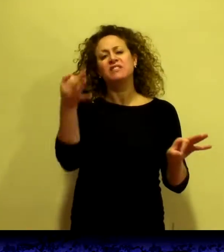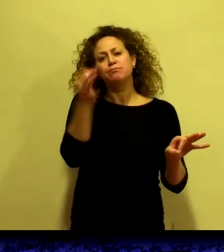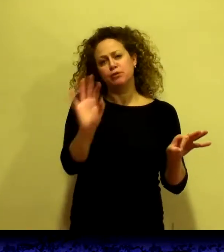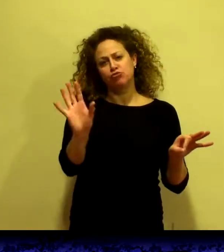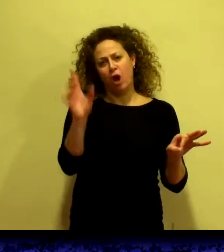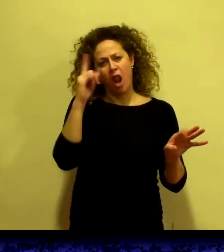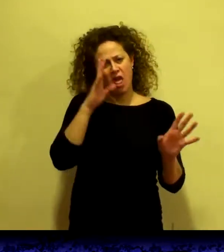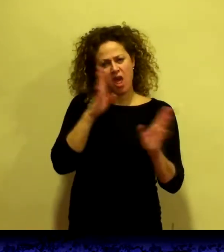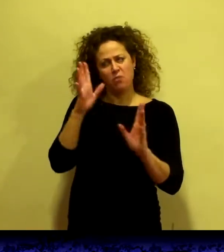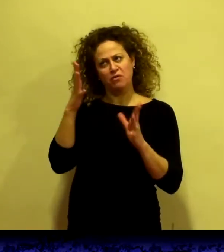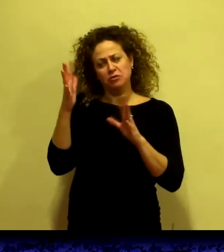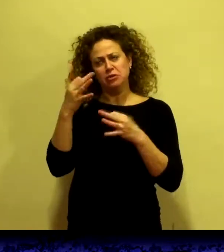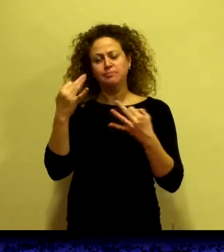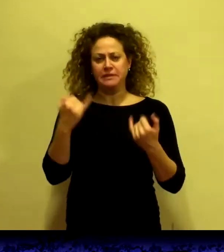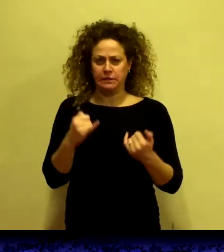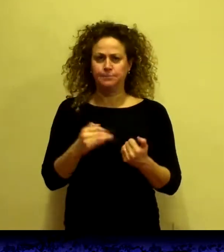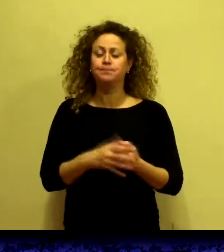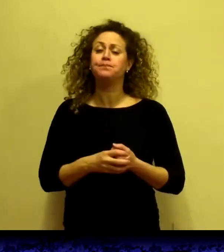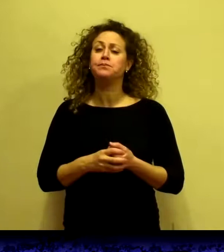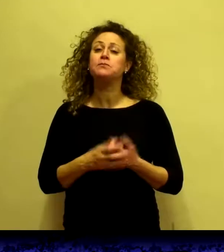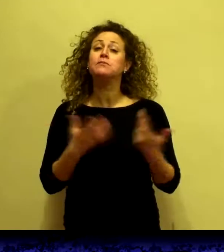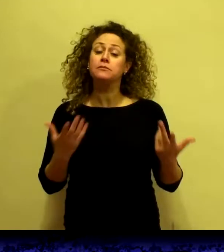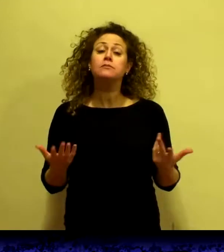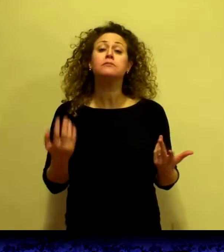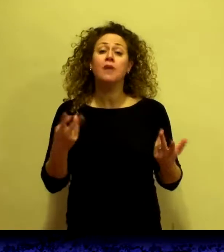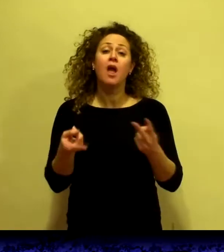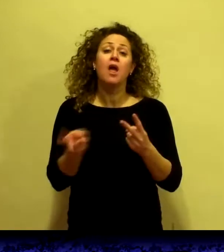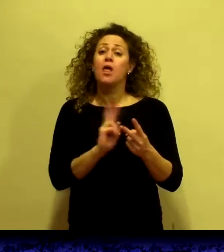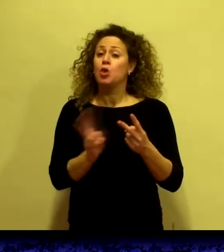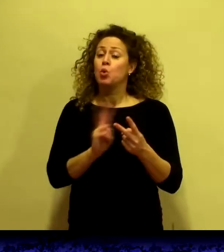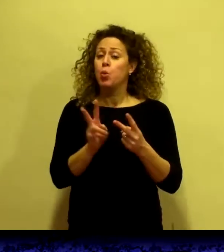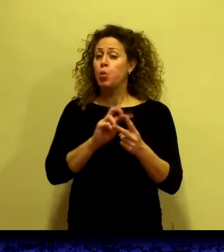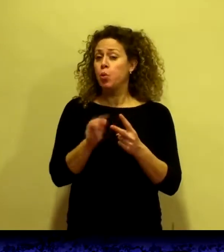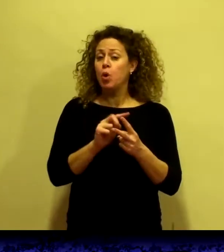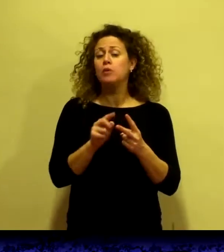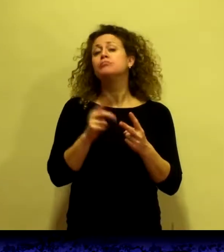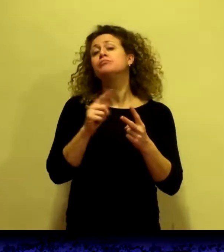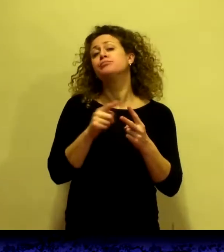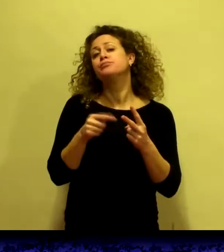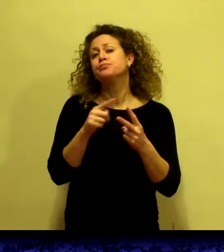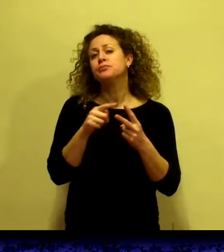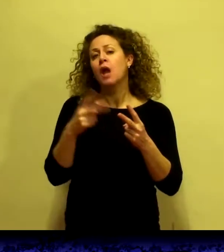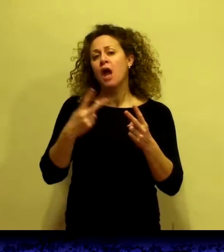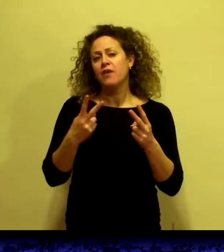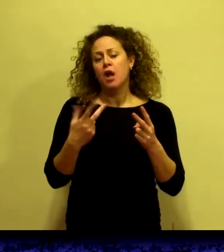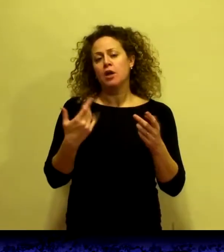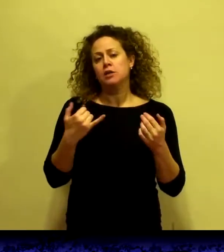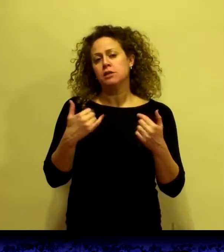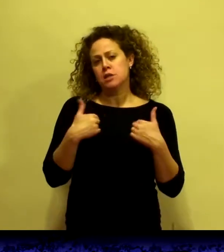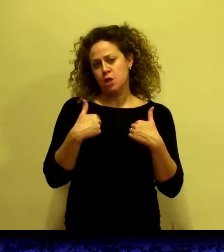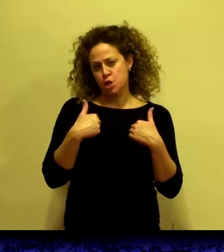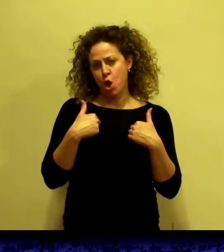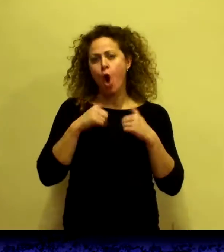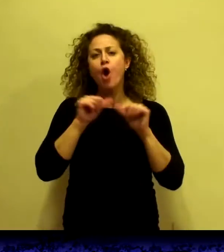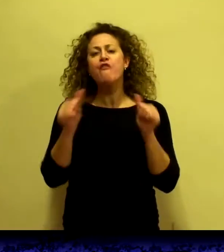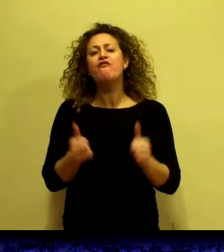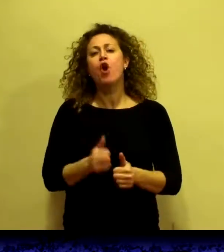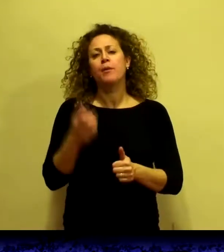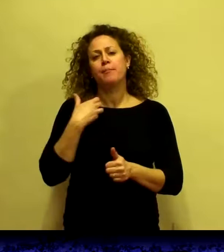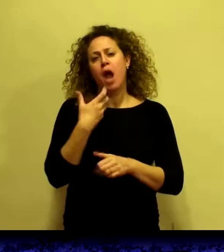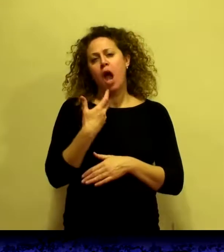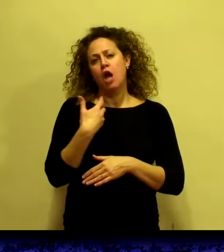fai confondere. Ok, parla. Ma sì, entrambi, nel senso che sia io, avendo una